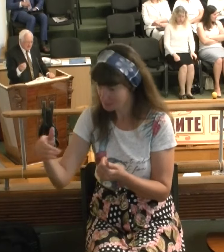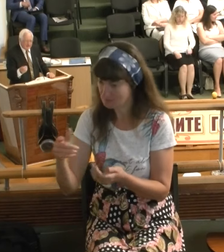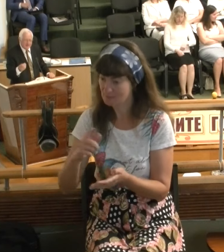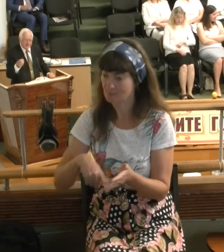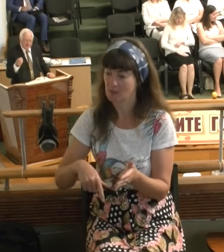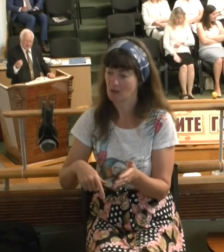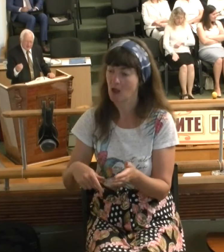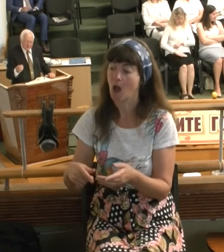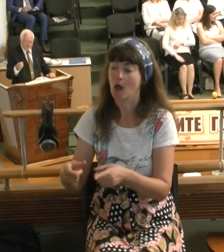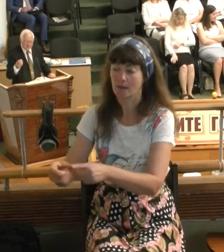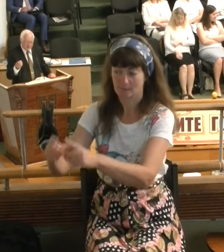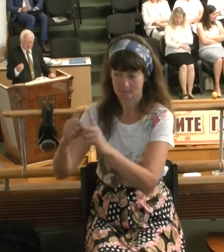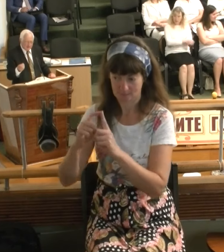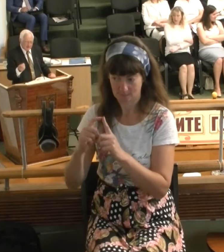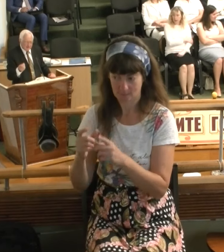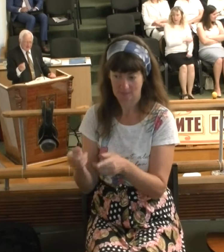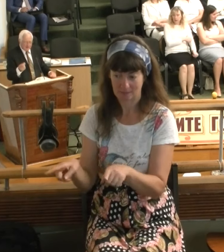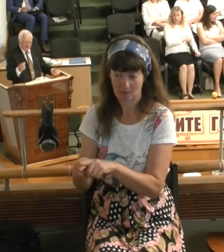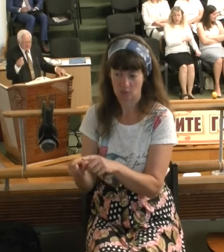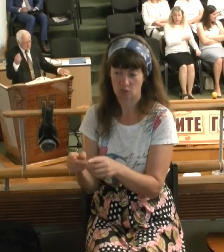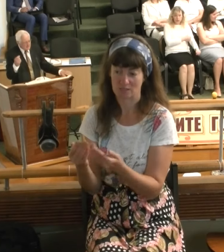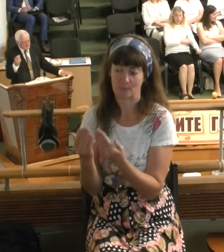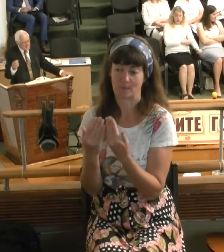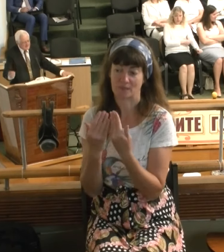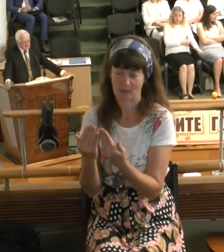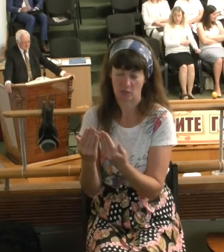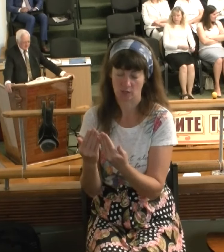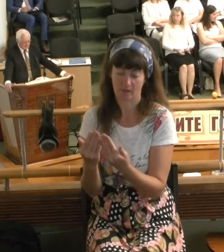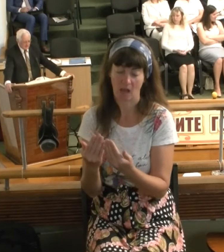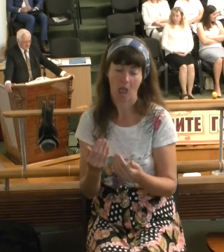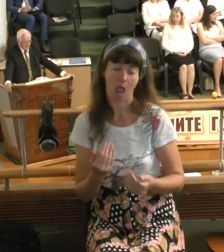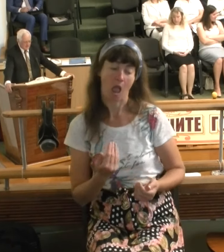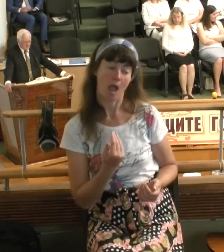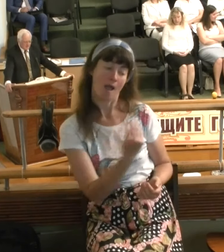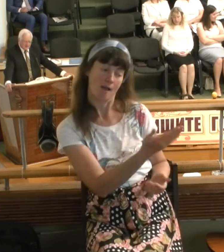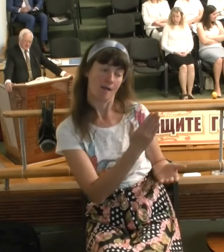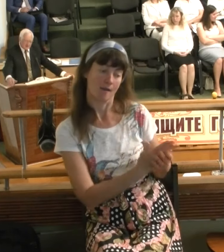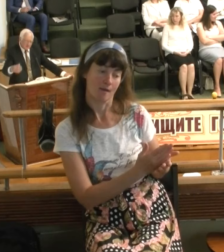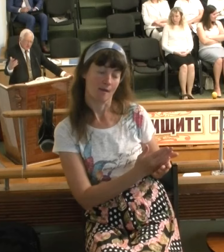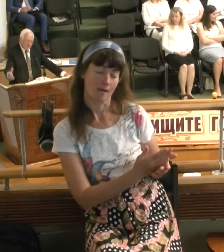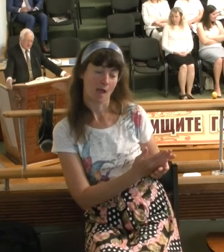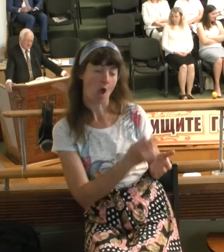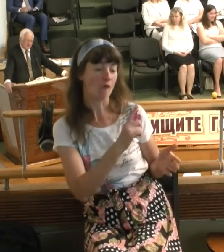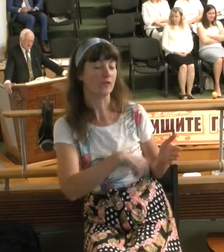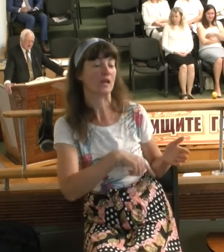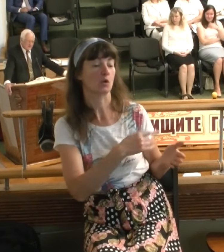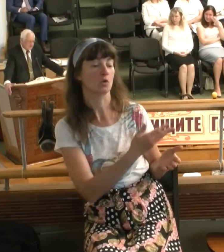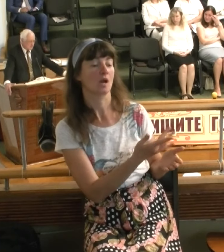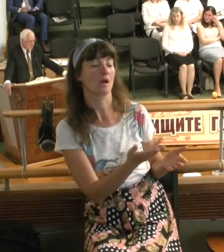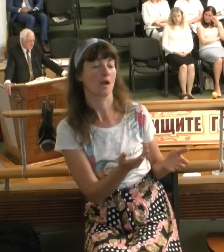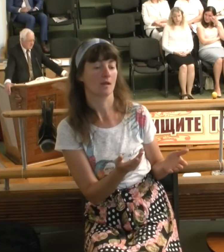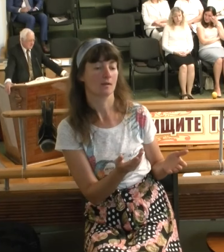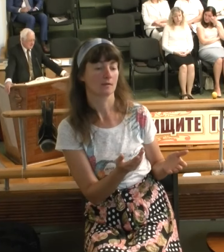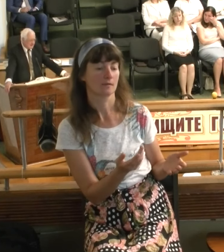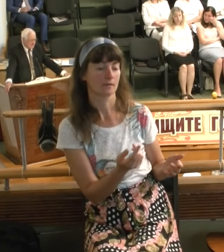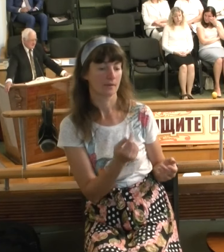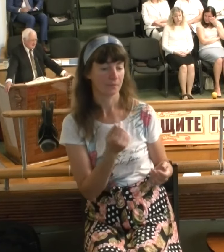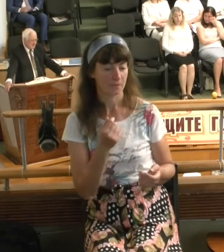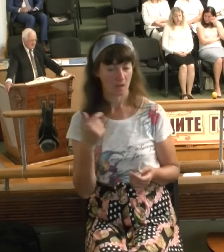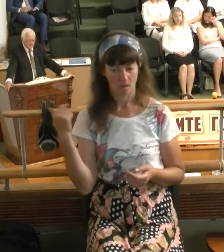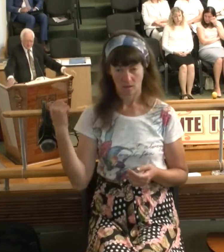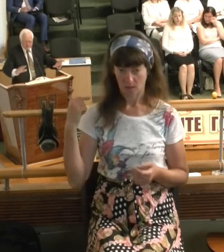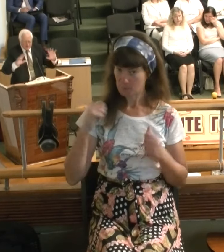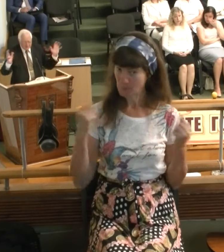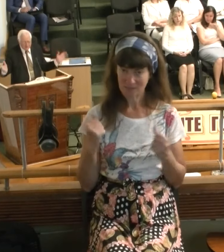мы евангельские христиане, баптисты. И что я слышал часто? Мы ездили по области, мы были в Днепрорудном, в